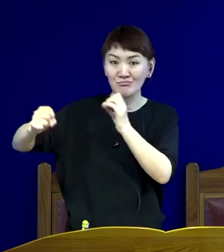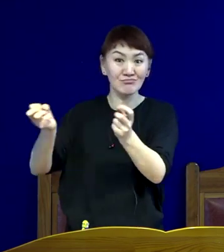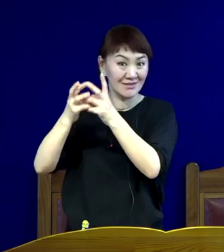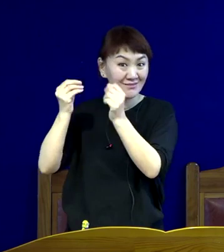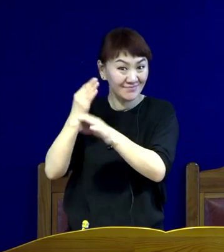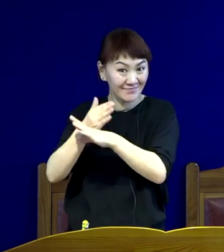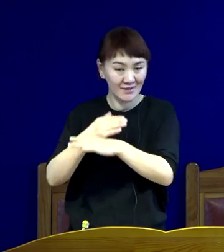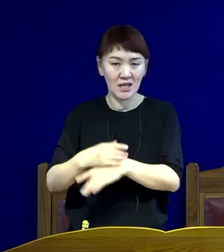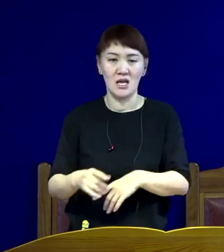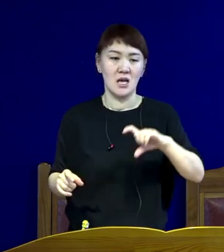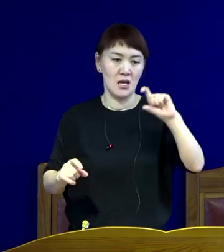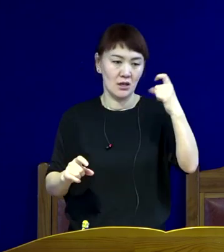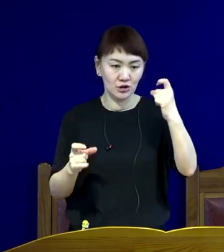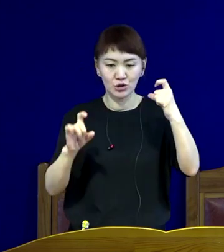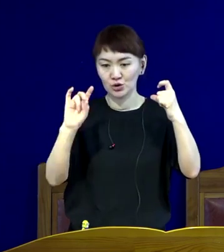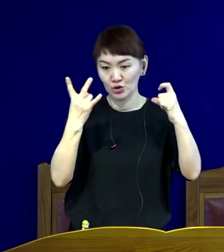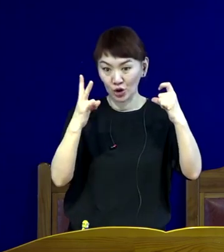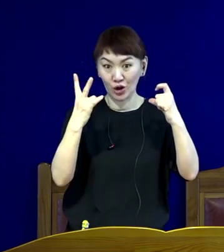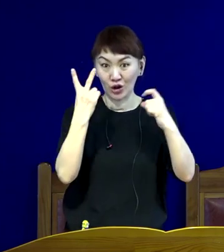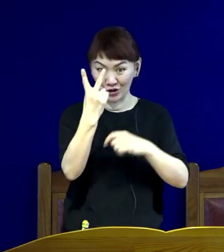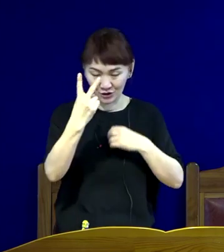байр суртай.